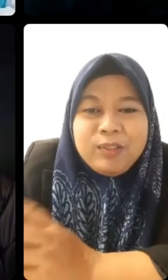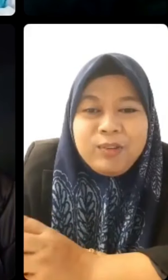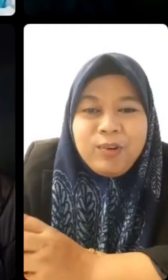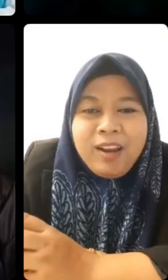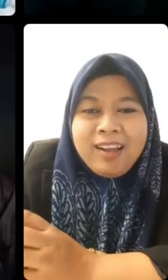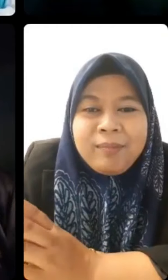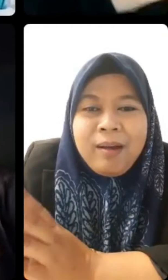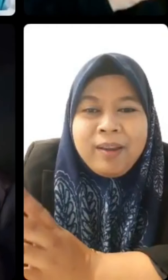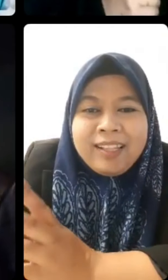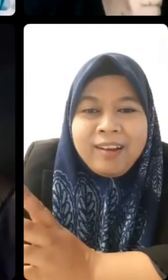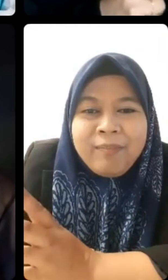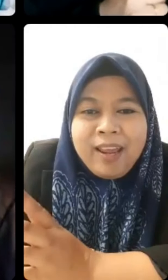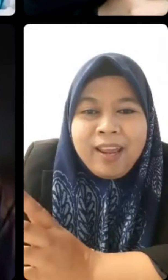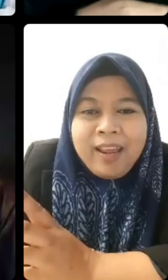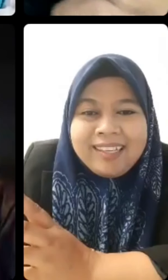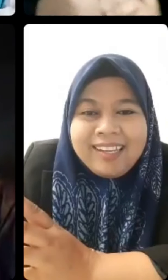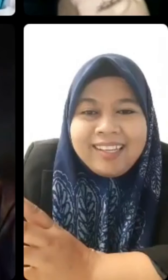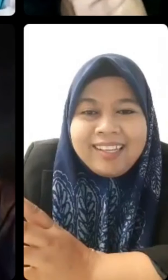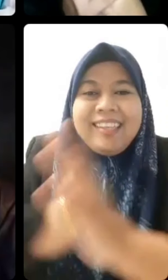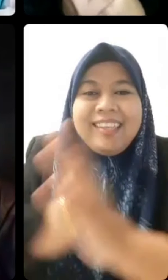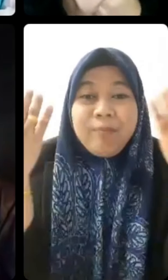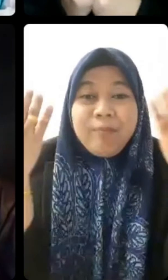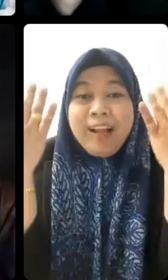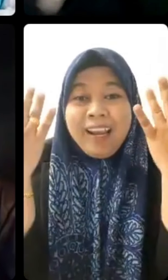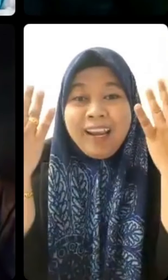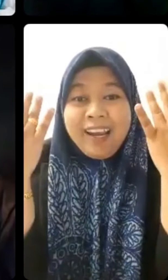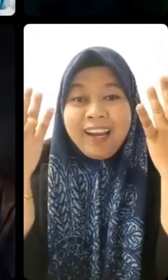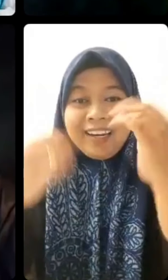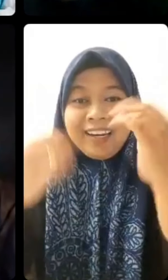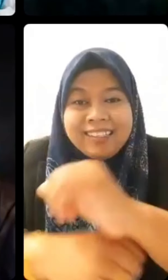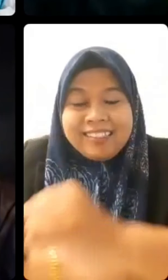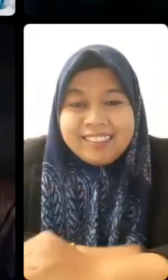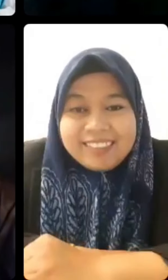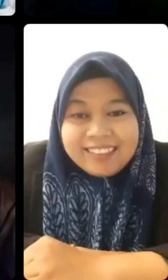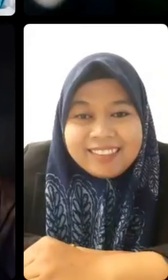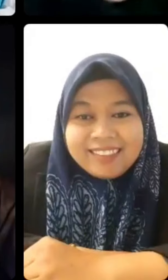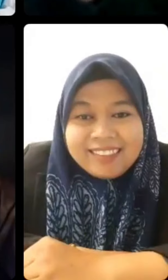Kita kena bersyukurlah sebab apa yang kita dapat. Jangan tepuk tangan.